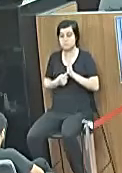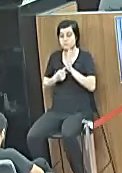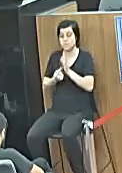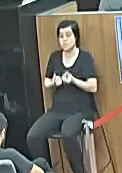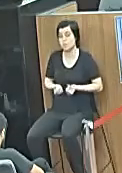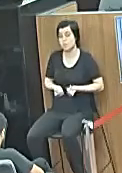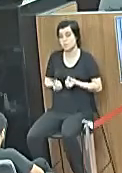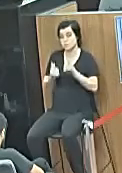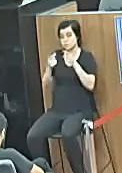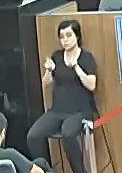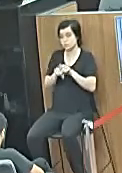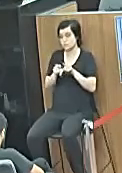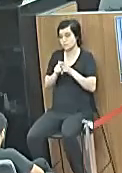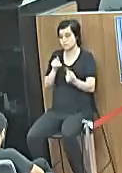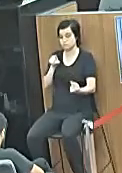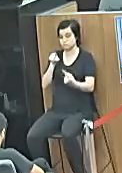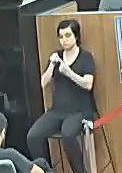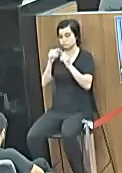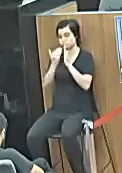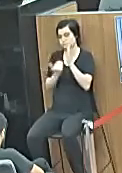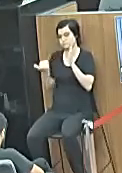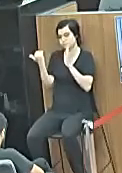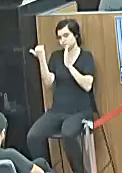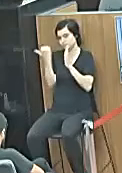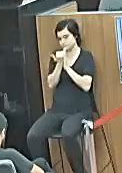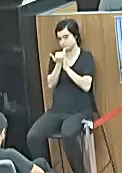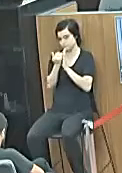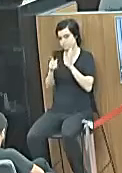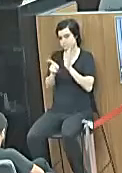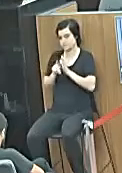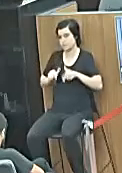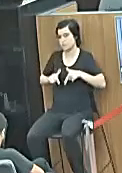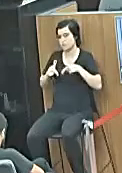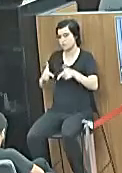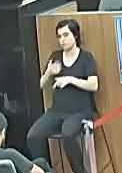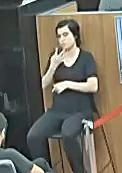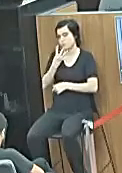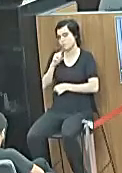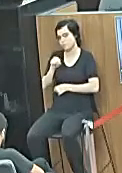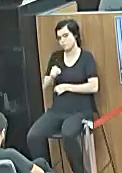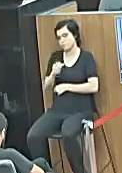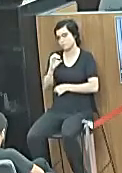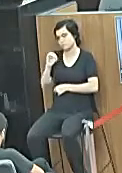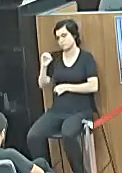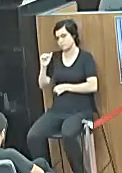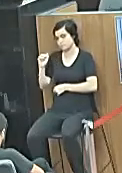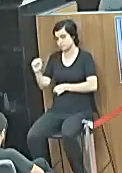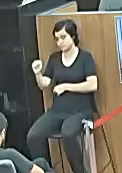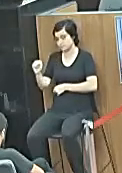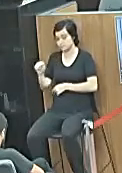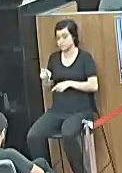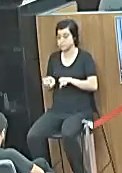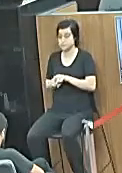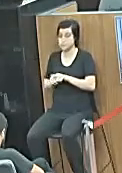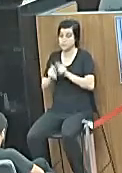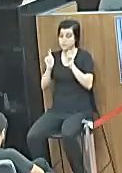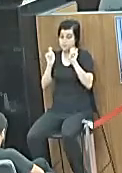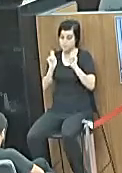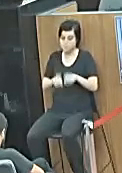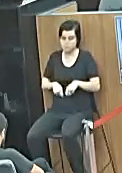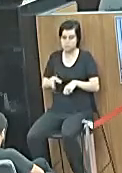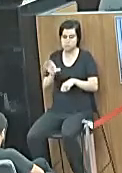aumentar metafísica da ação 4007 formação e capacitação científica e